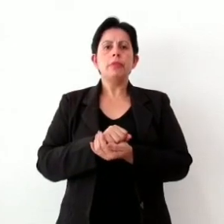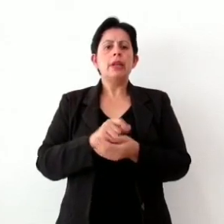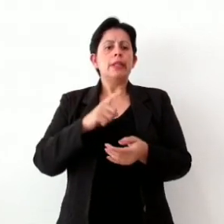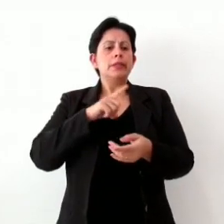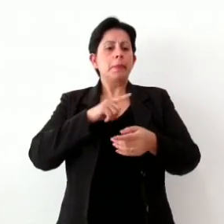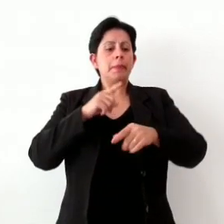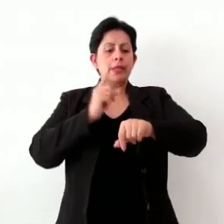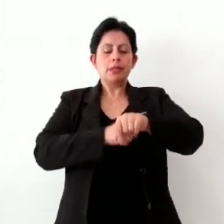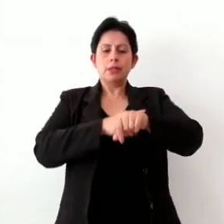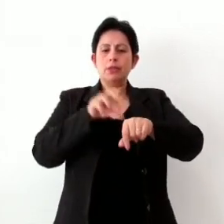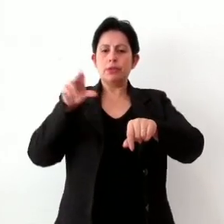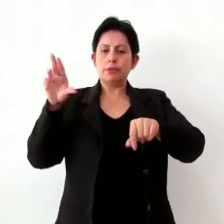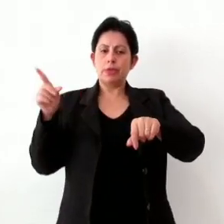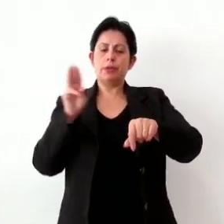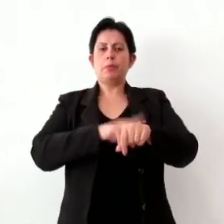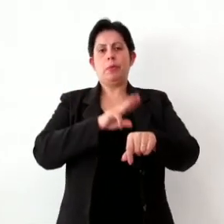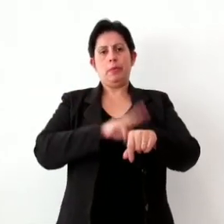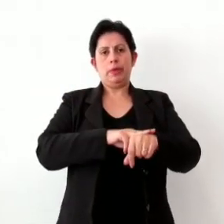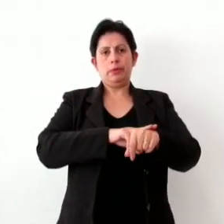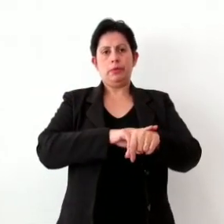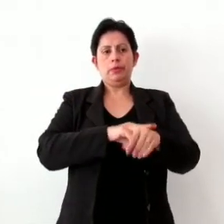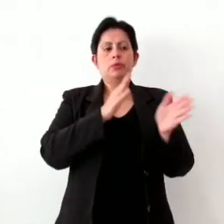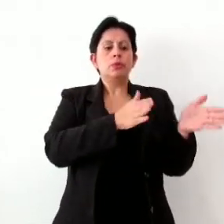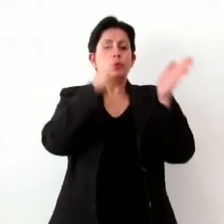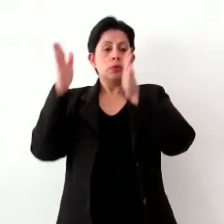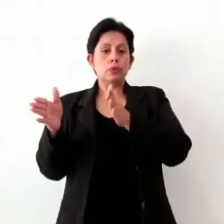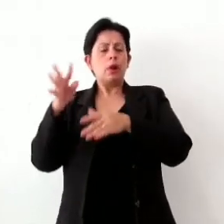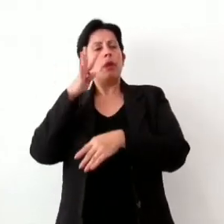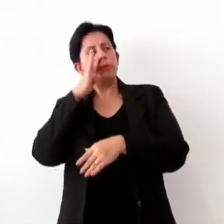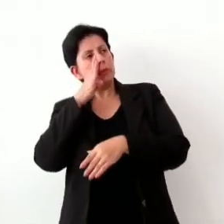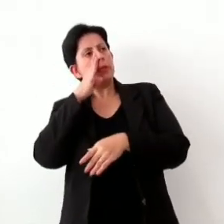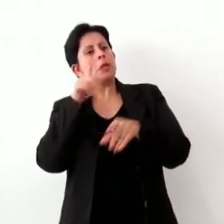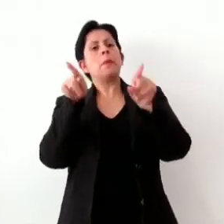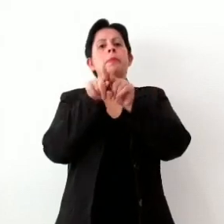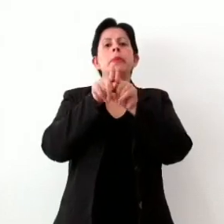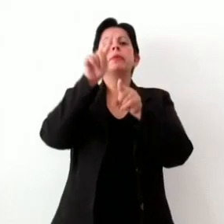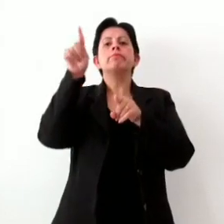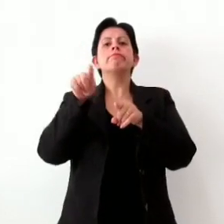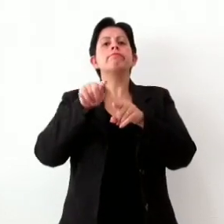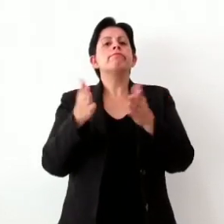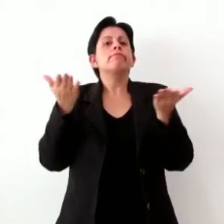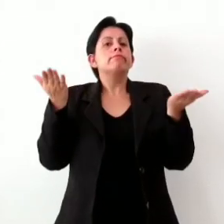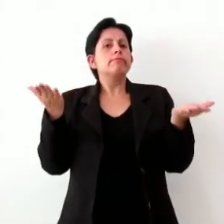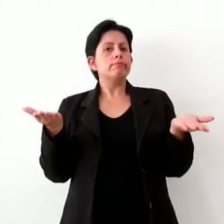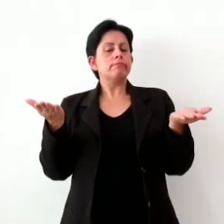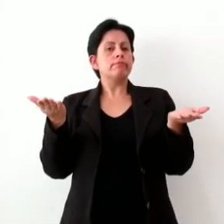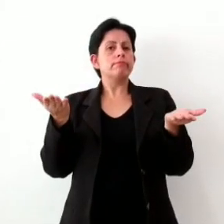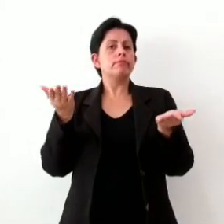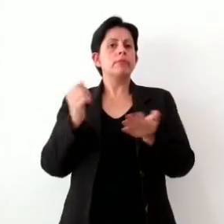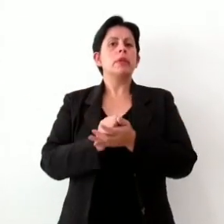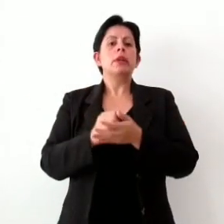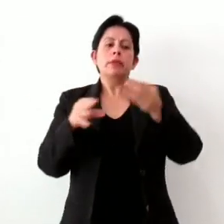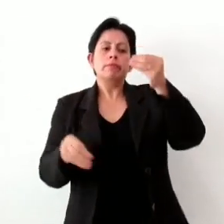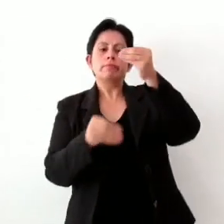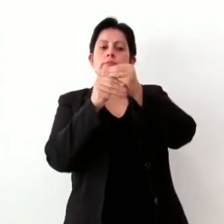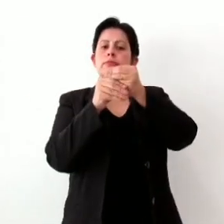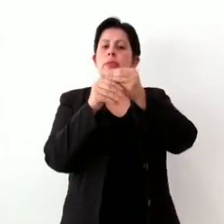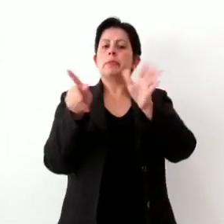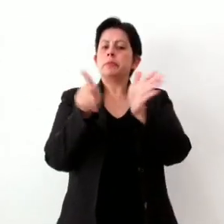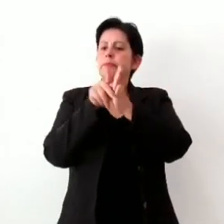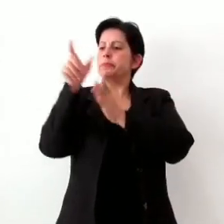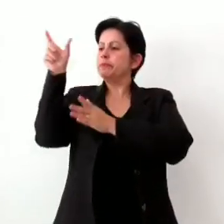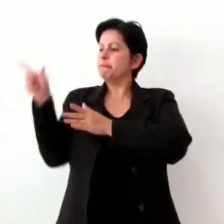coexistem na contemporaneidade. Então, ao lado da fruição estética, a gente também tem a interrogação que é colocada pelo artista, né?